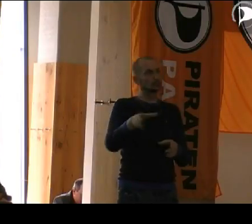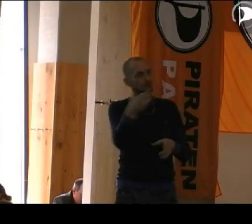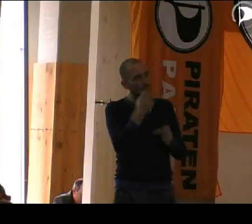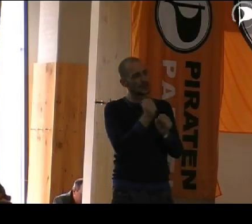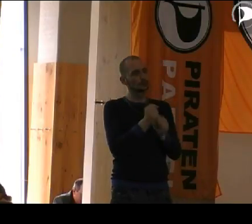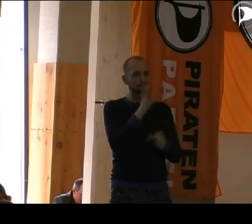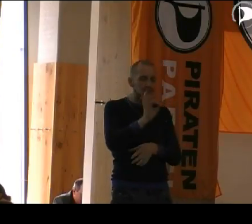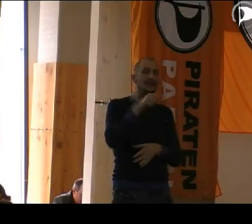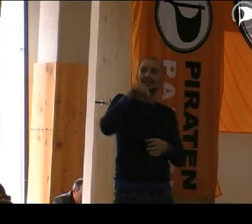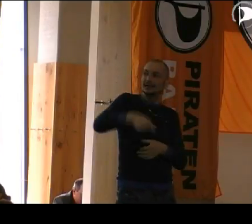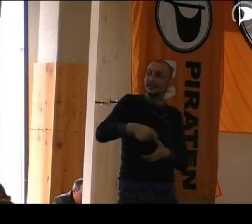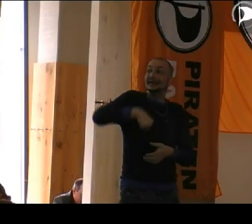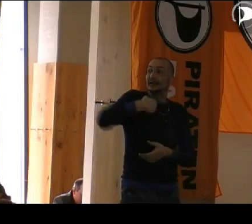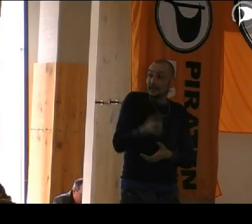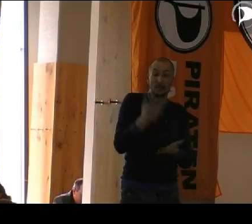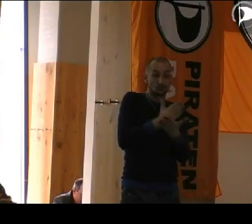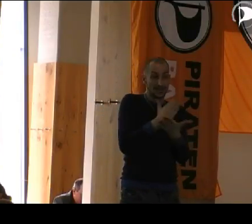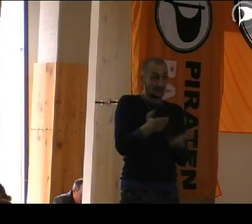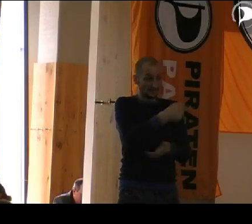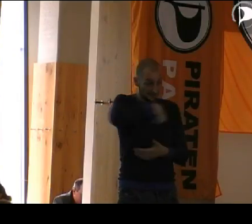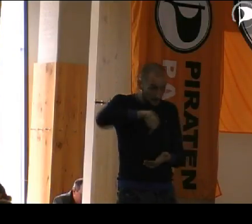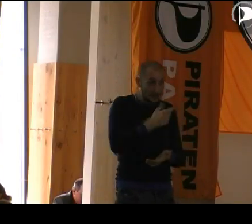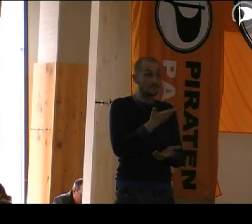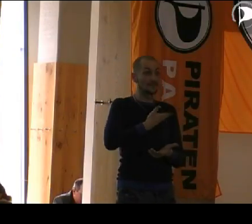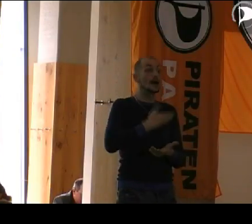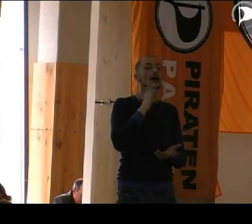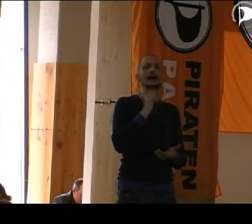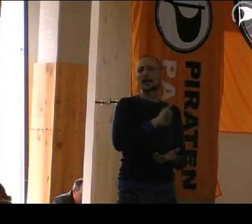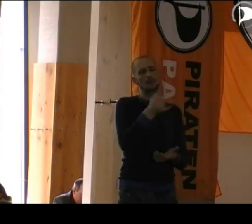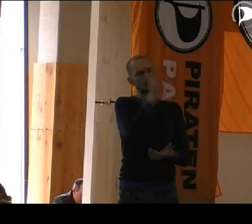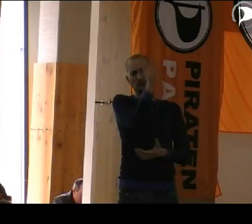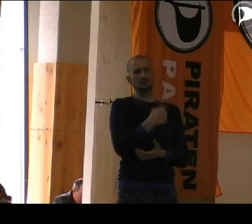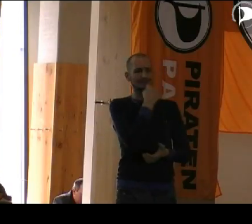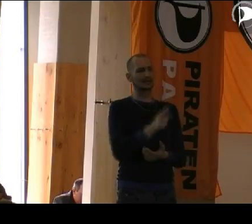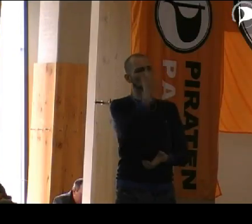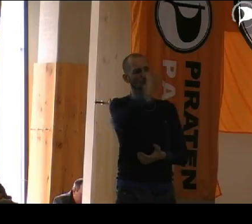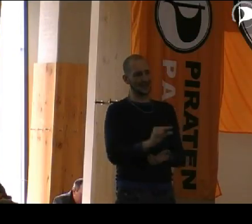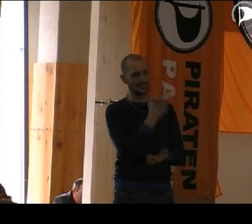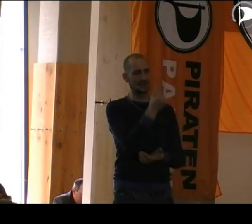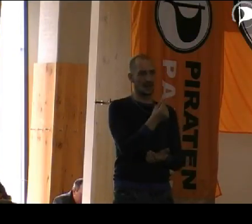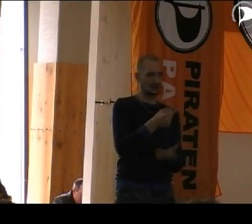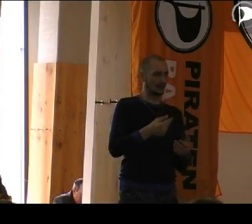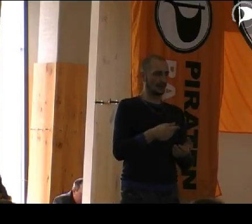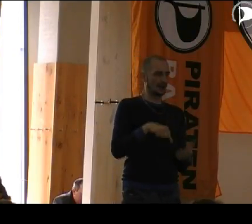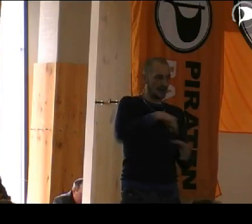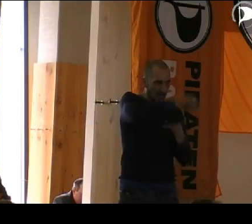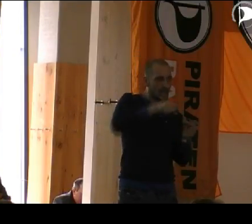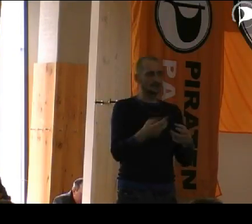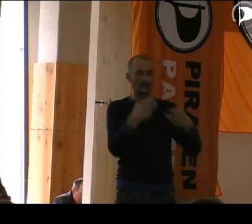wollen es wird sicherlich eine sache hat zumindest geld und vital besten fünf kommt es an der stelle